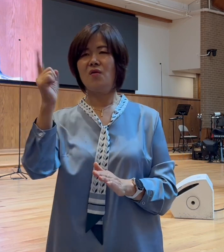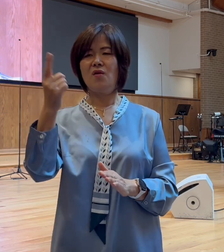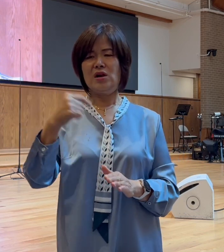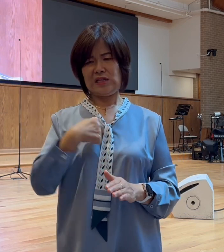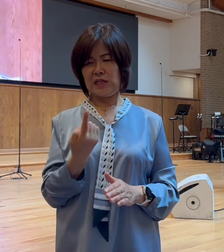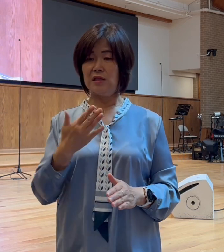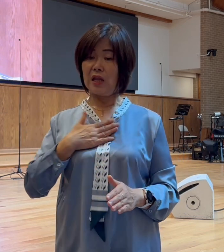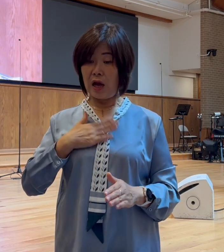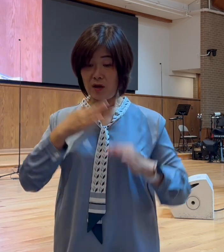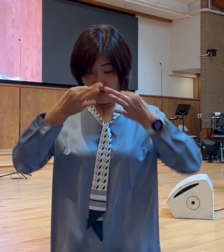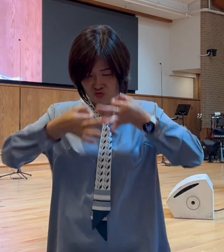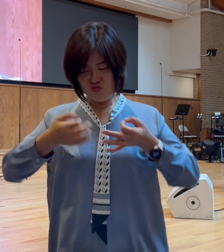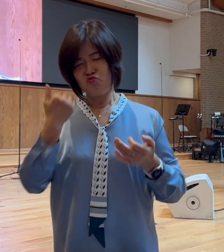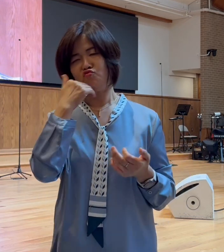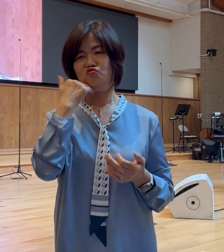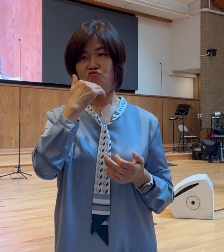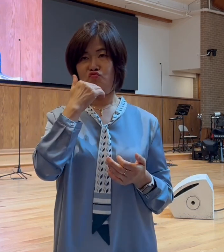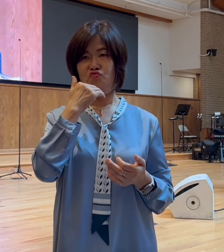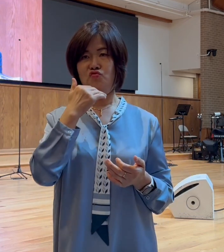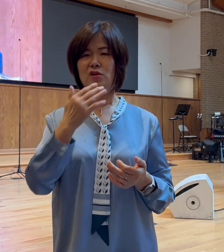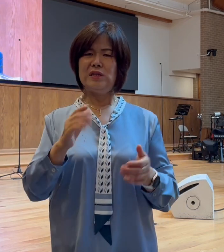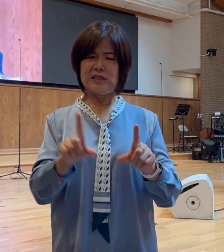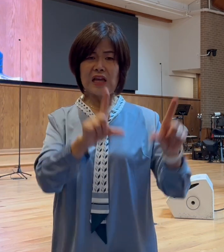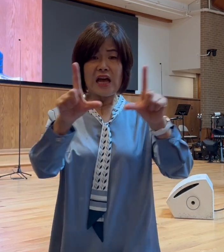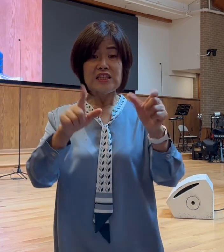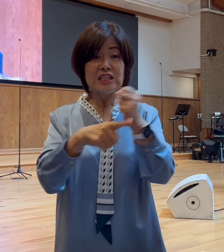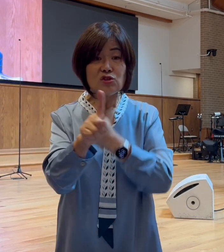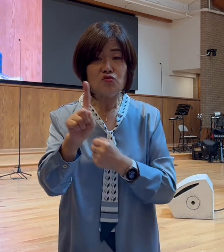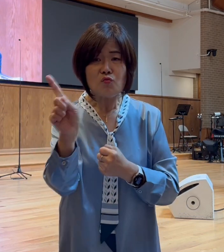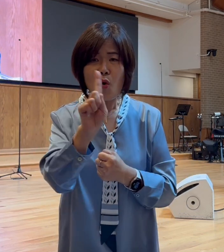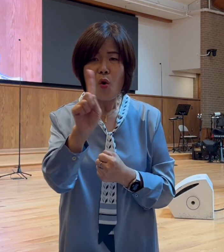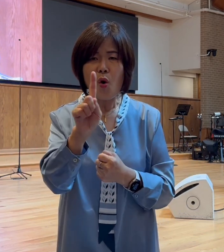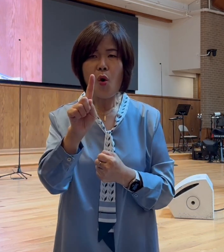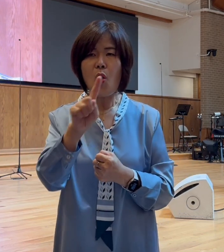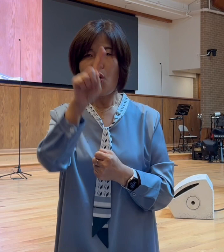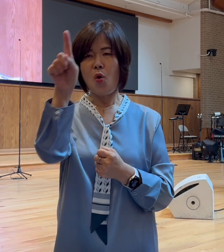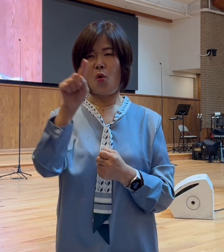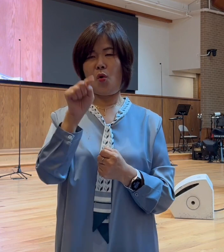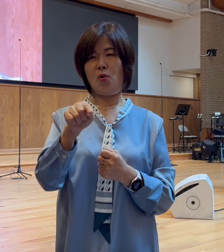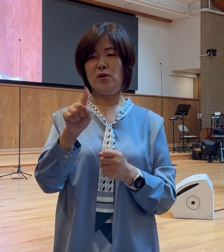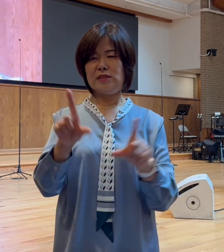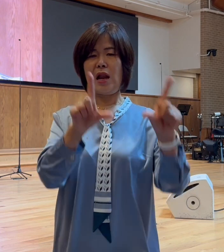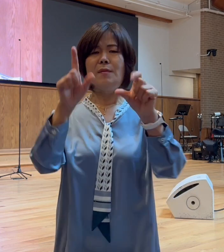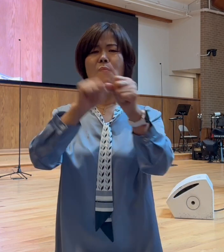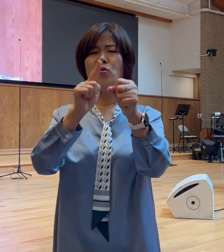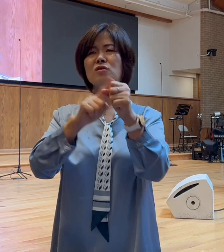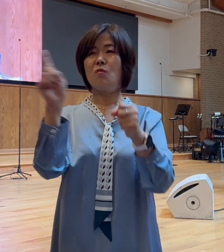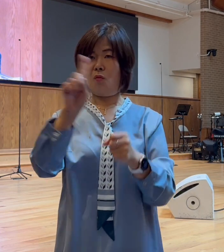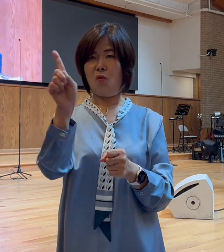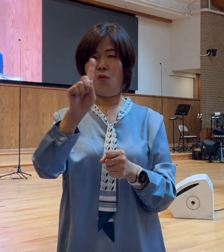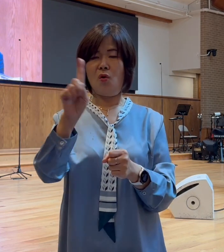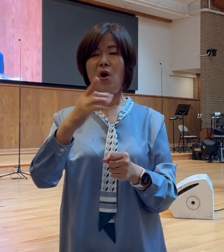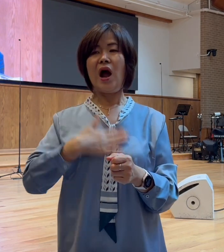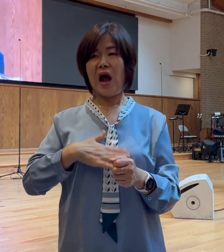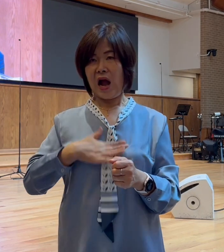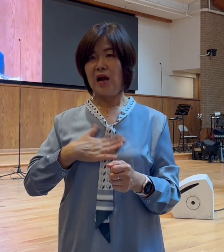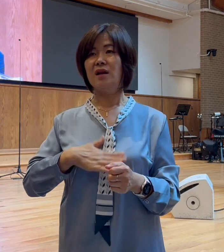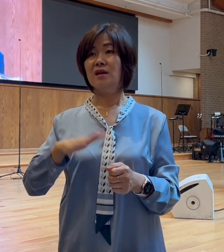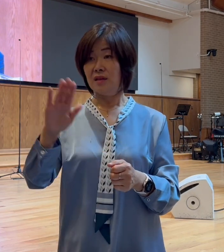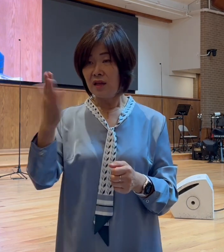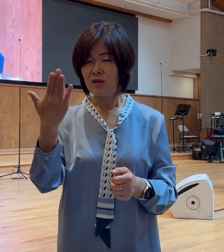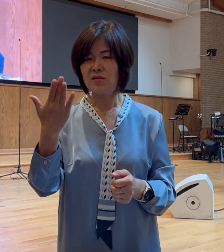자신이 누구이고 사는 이유가 why, 왜 사는지, 삶의 목적은 무엇인지 아는